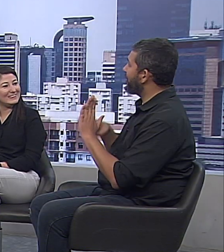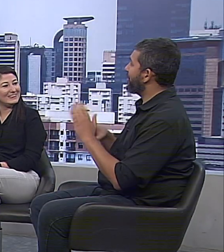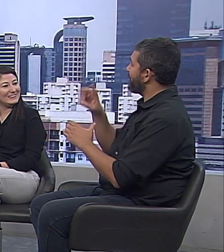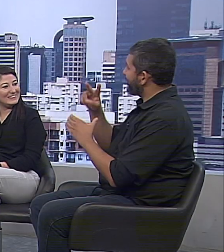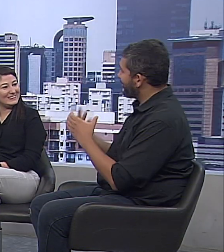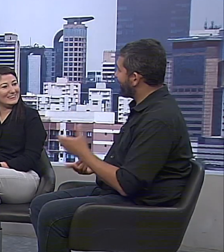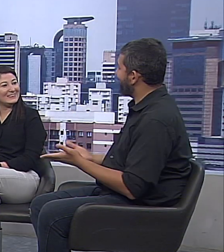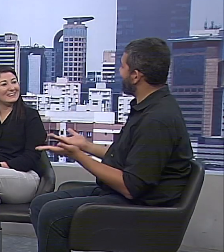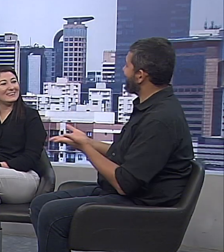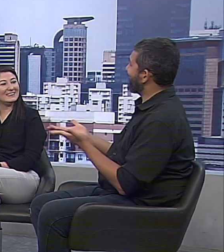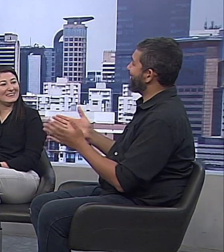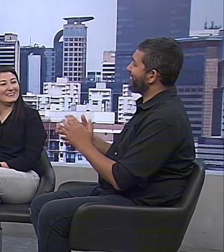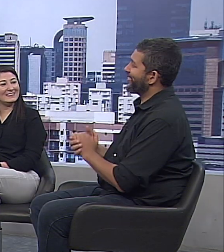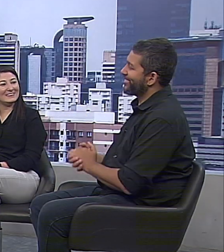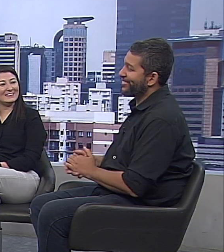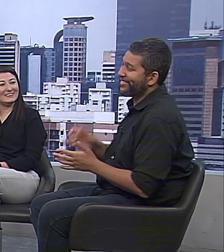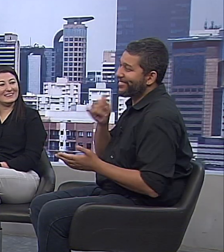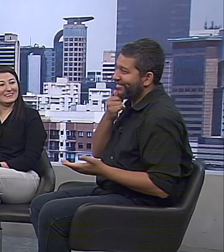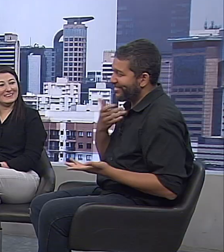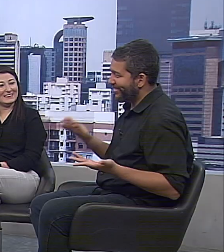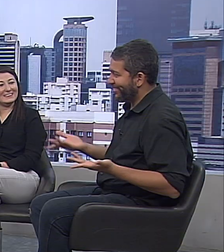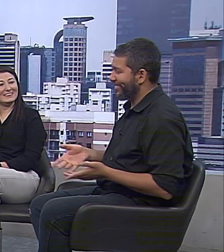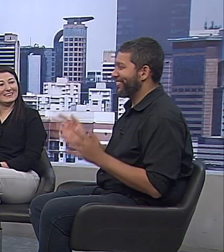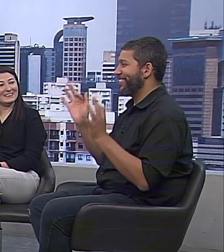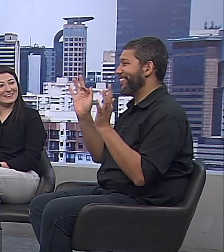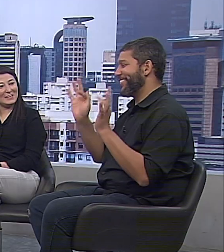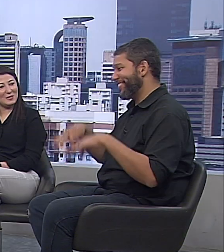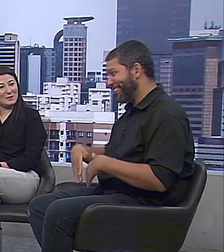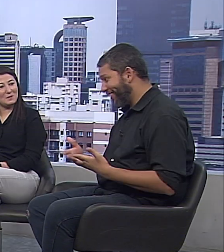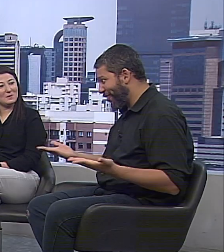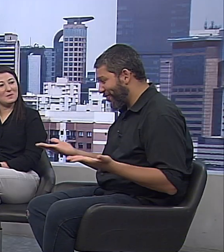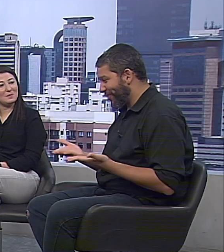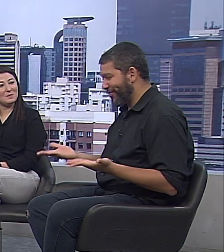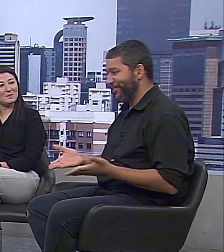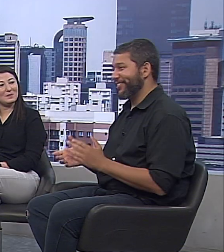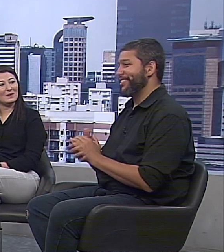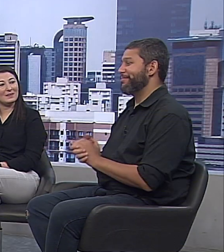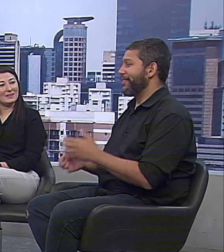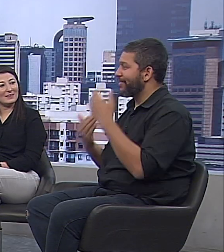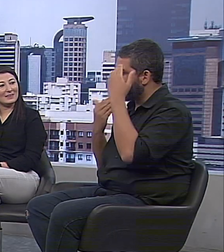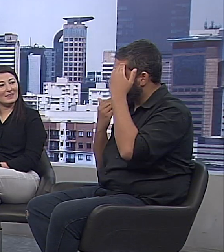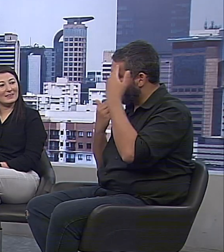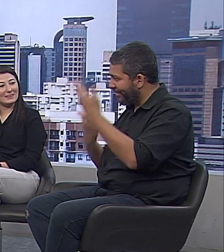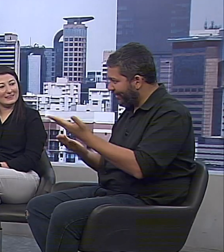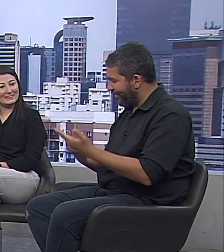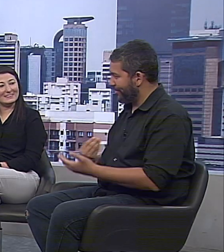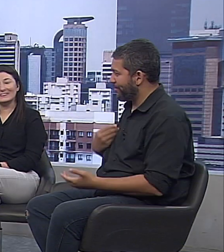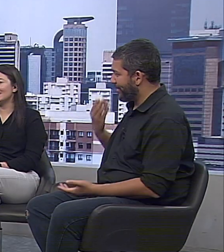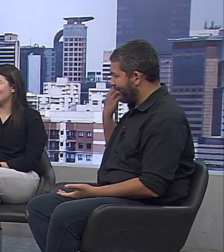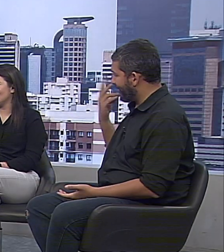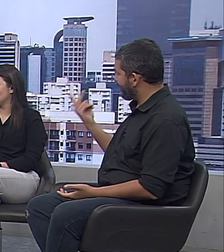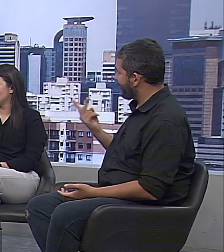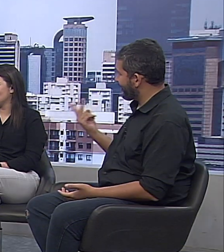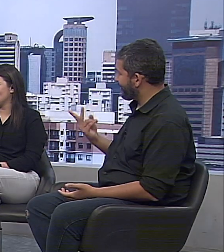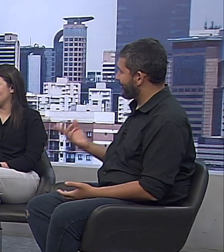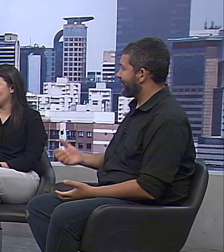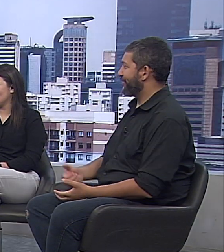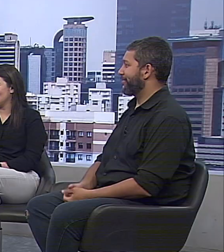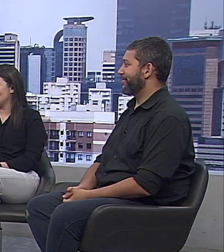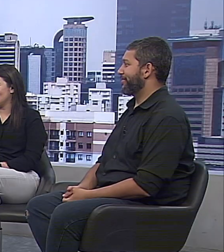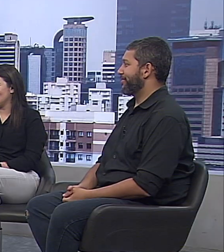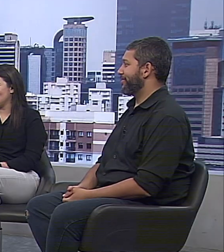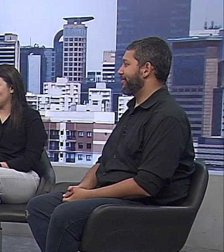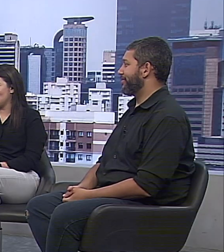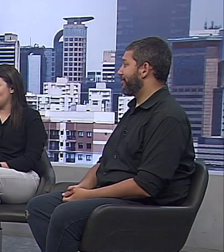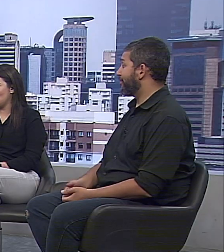bilíngue. Infelizmente, chegamos ao fim do nosso programa de hoje, mas agradeço muito a presença de vocês.